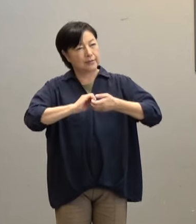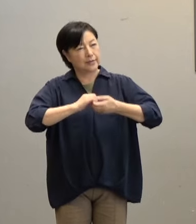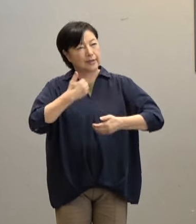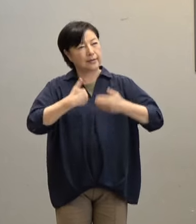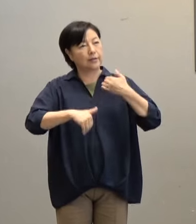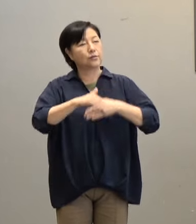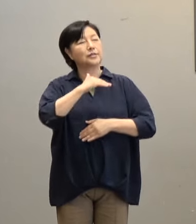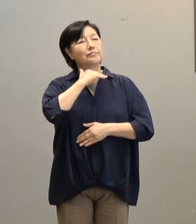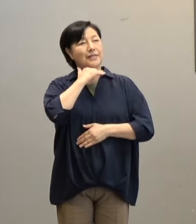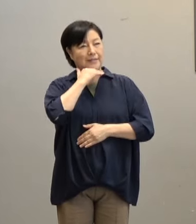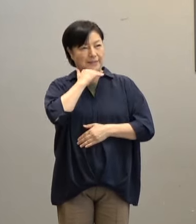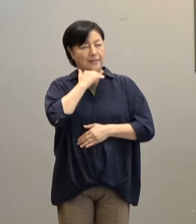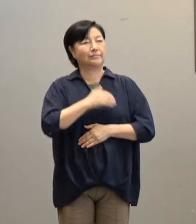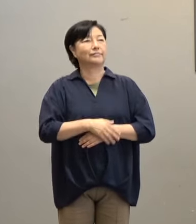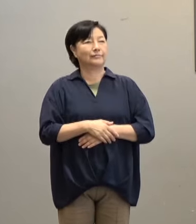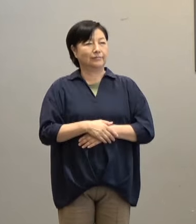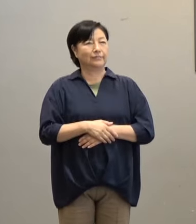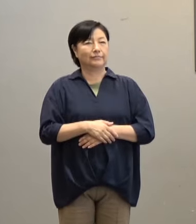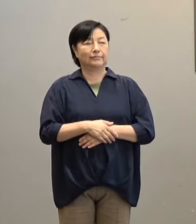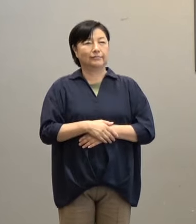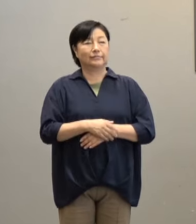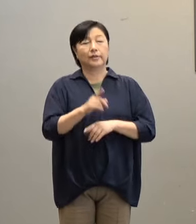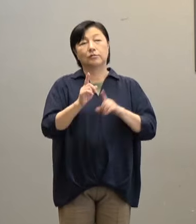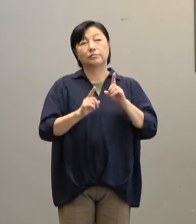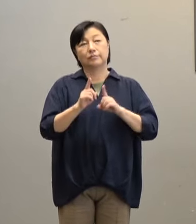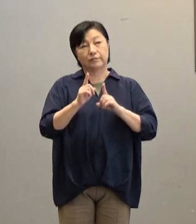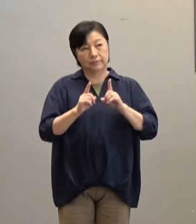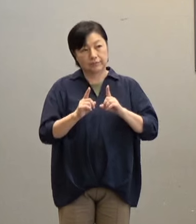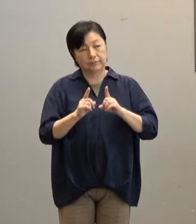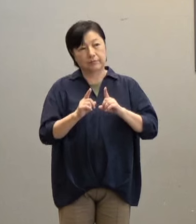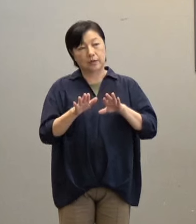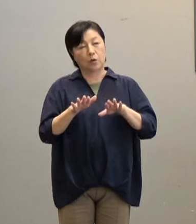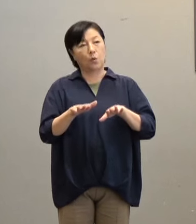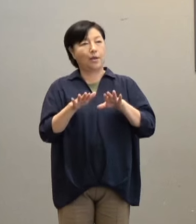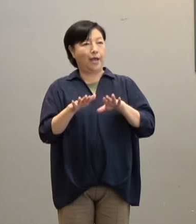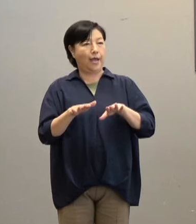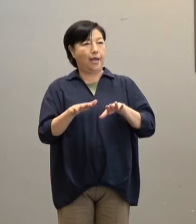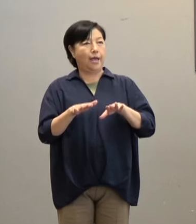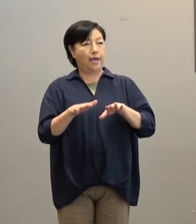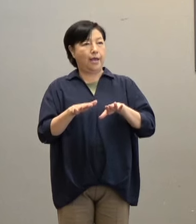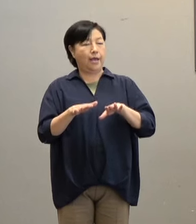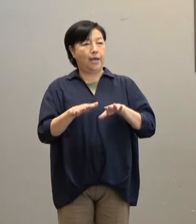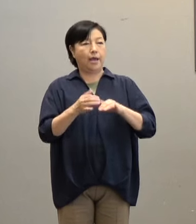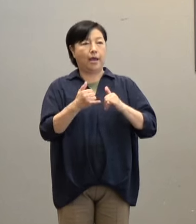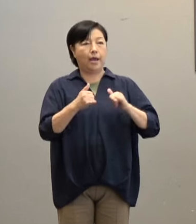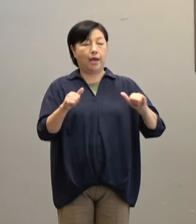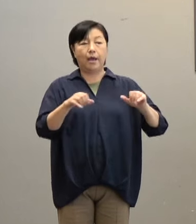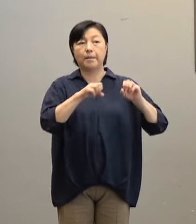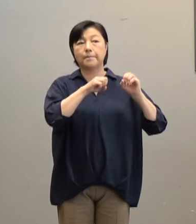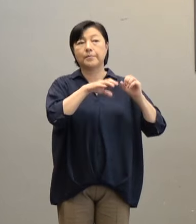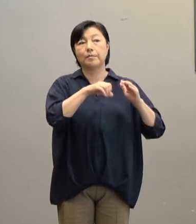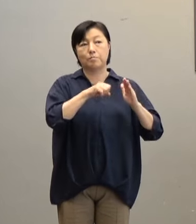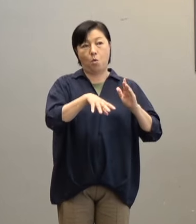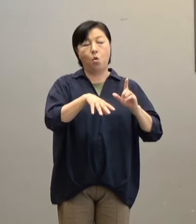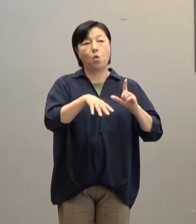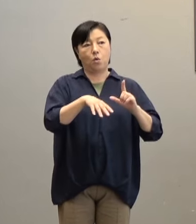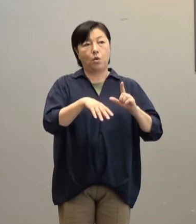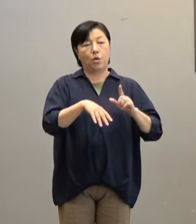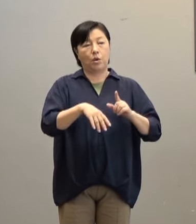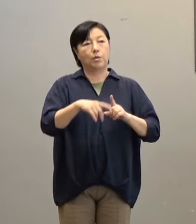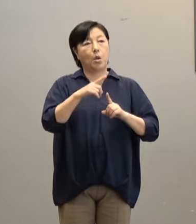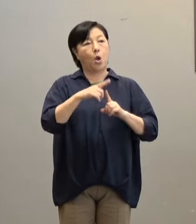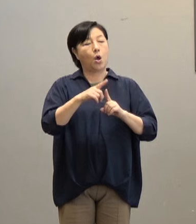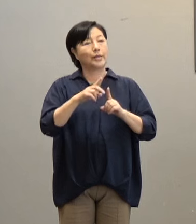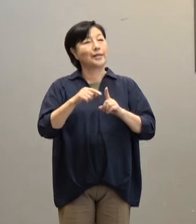みにしております。まあ、いずれにしてもあの今回はあの、まあ、民放さんもですね、あの TVer でいろんな形